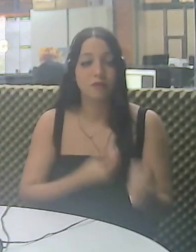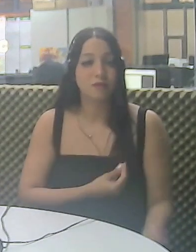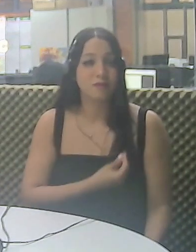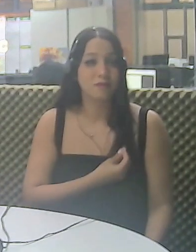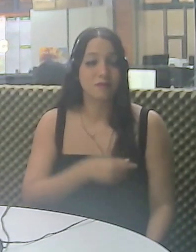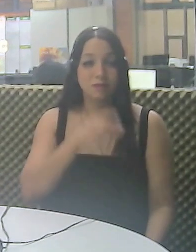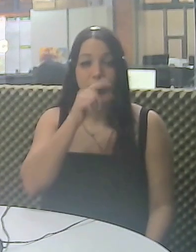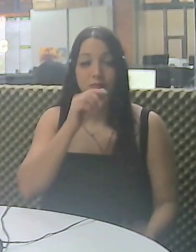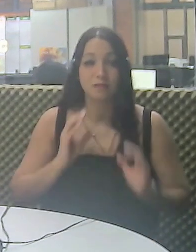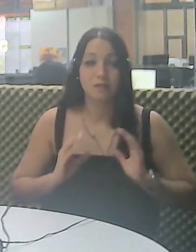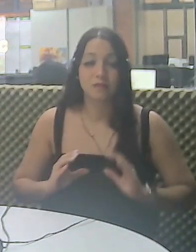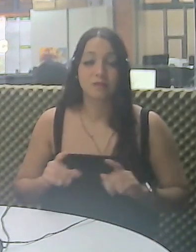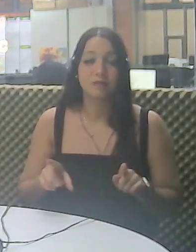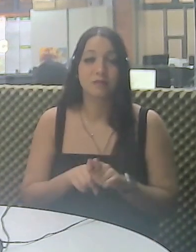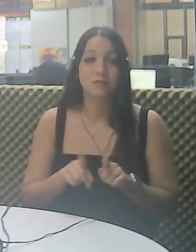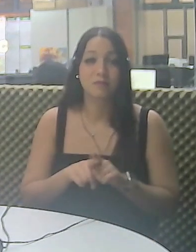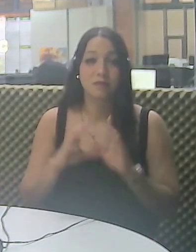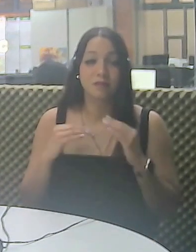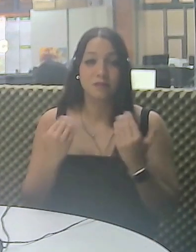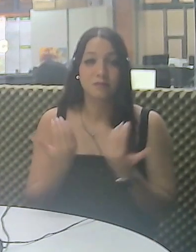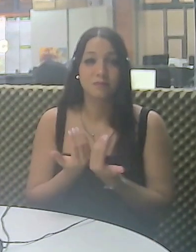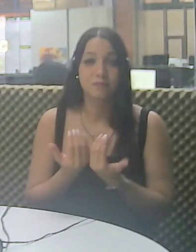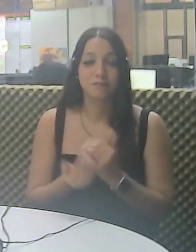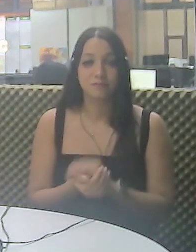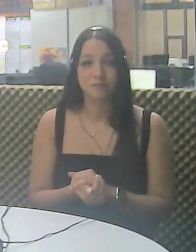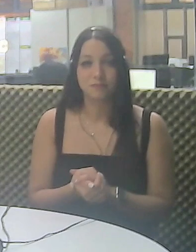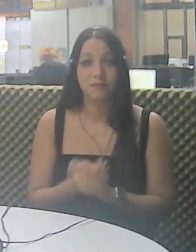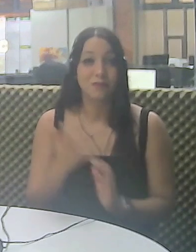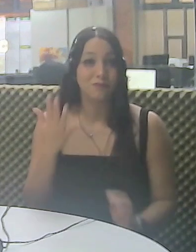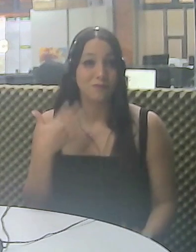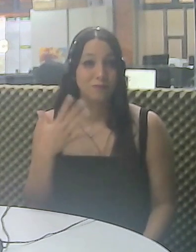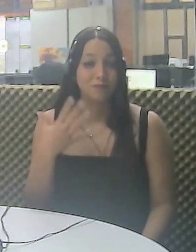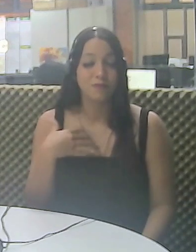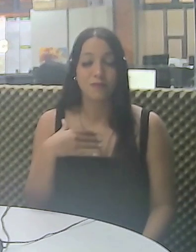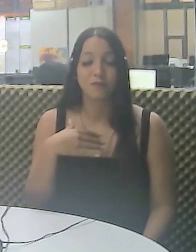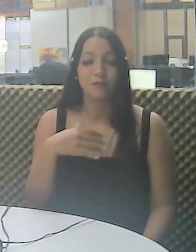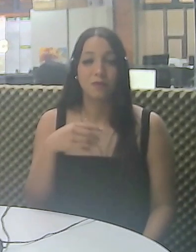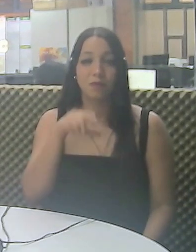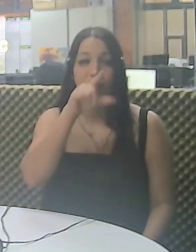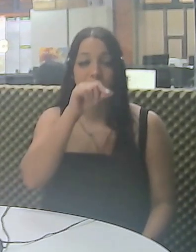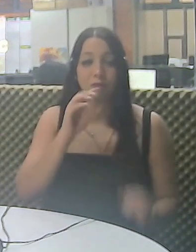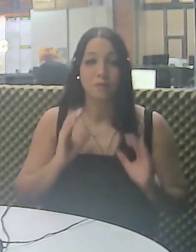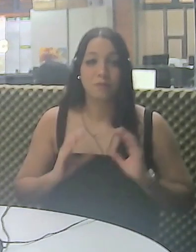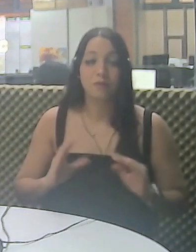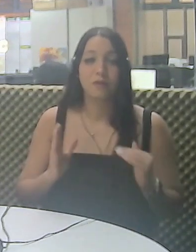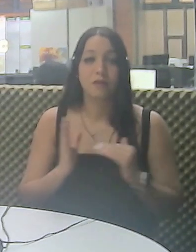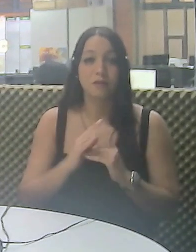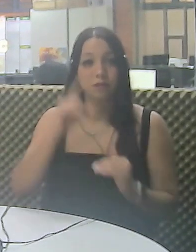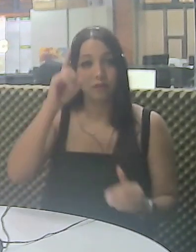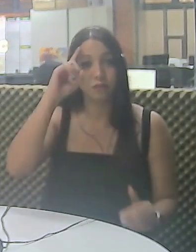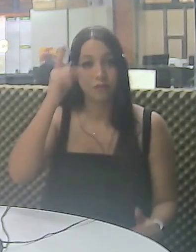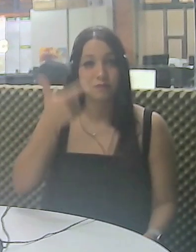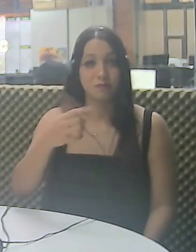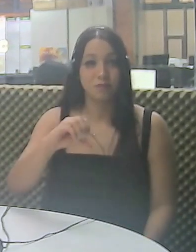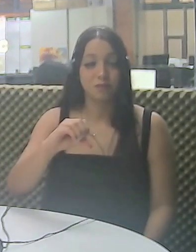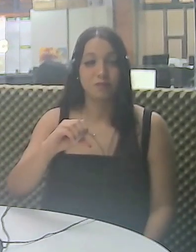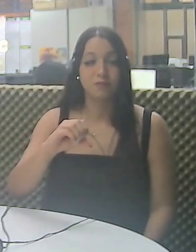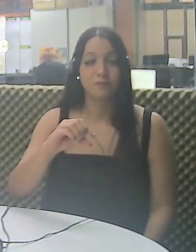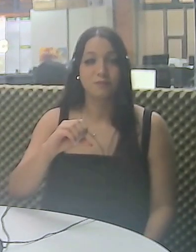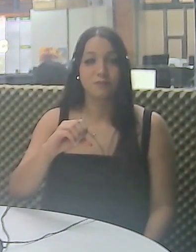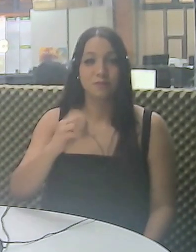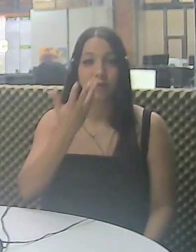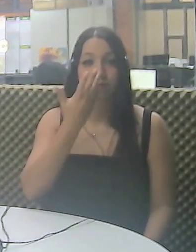Parque do Sabiá e também na Arena Sabiazinho. O Verão no Parque começa neste sábado e segue até o próximo dia 29.